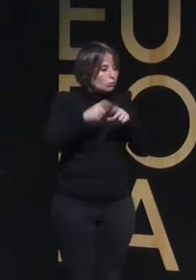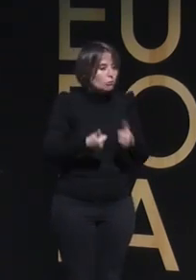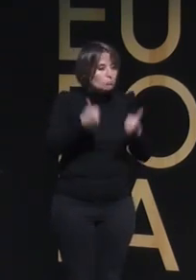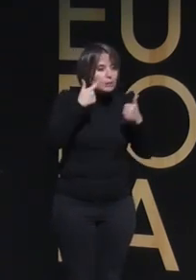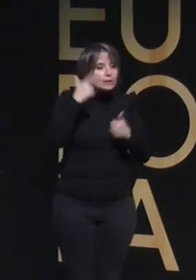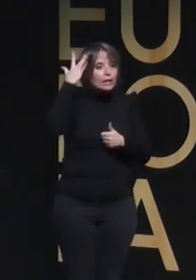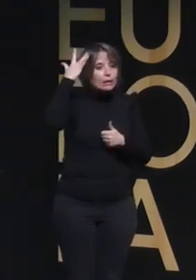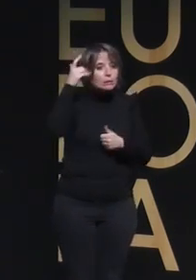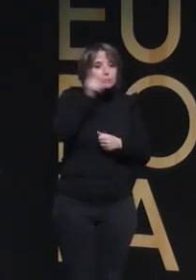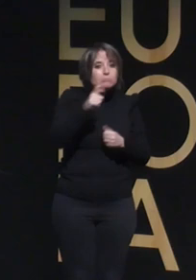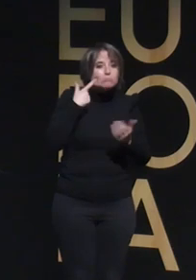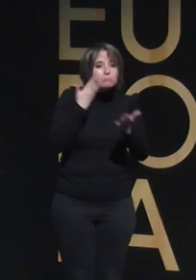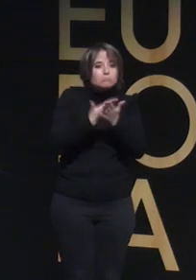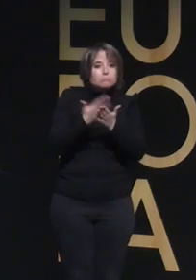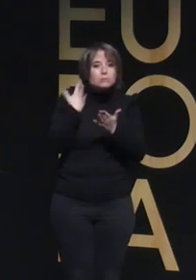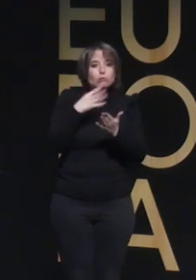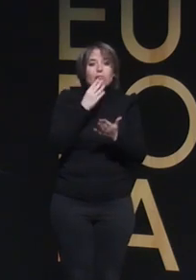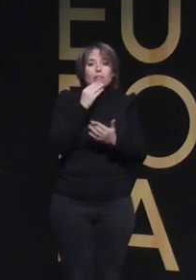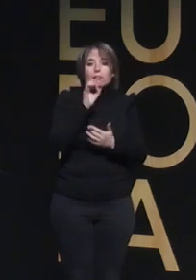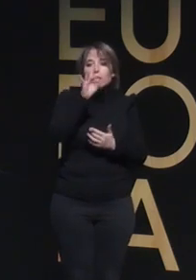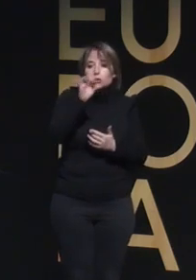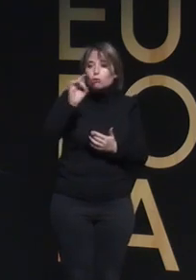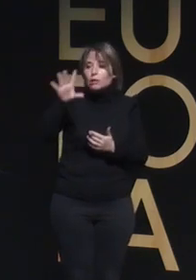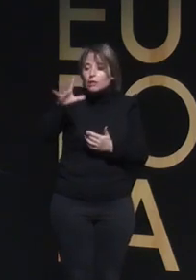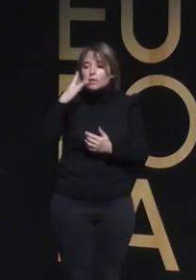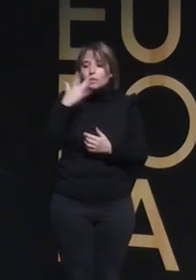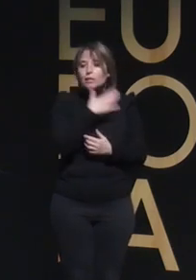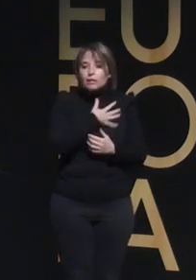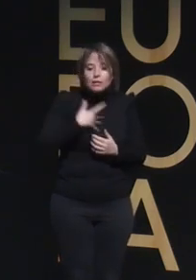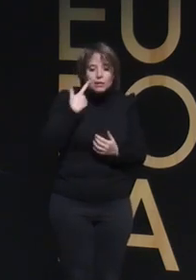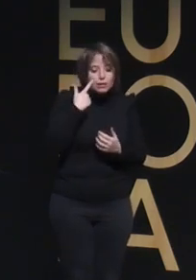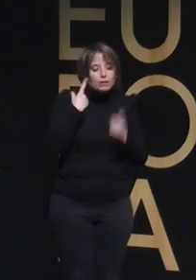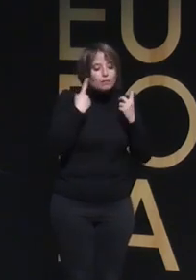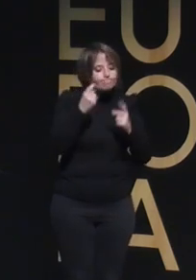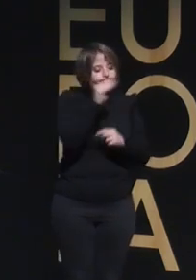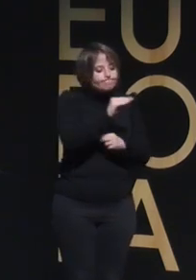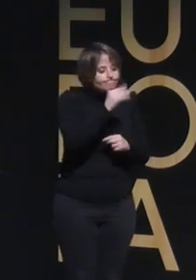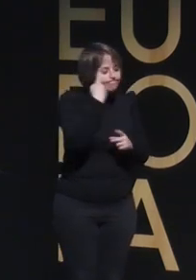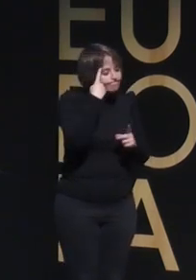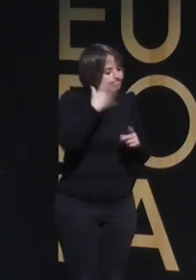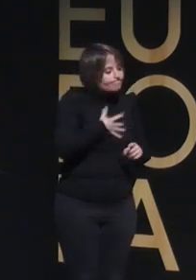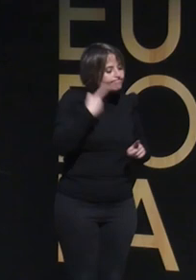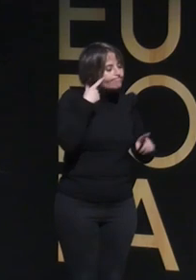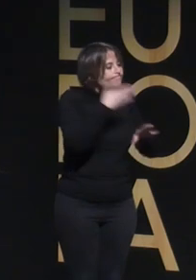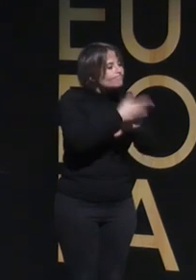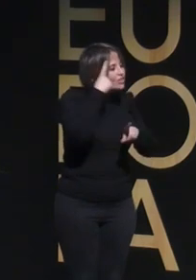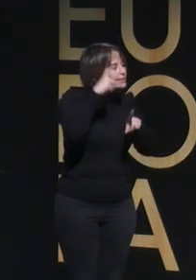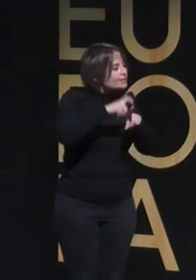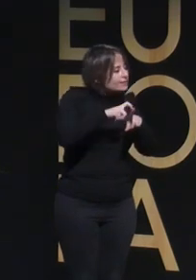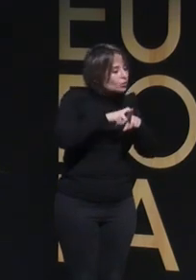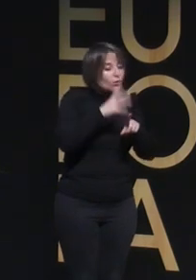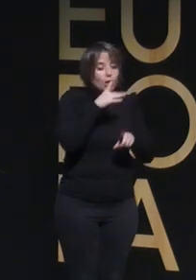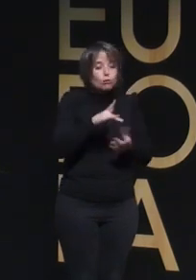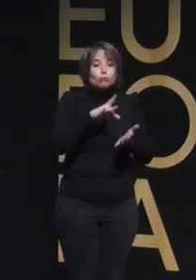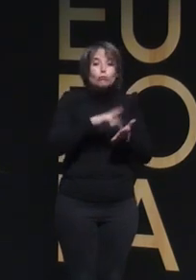chavales, yo me estoy contando chavales de 14, 15 años que te llaman los aitas y dicen, oye, es que nuestra hija ha pedido que ir al psicólogo. De hecho, ahora tenemos una chavala